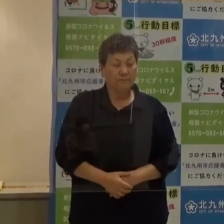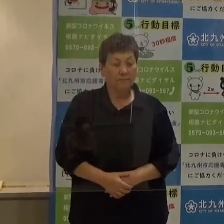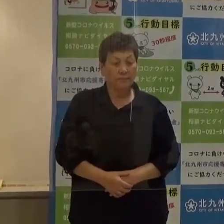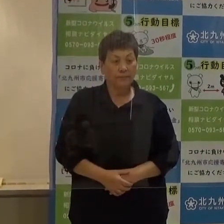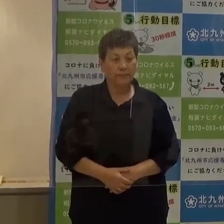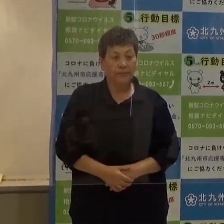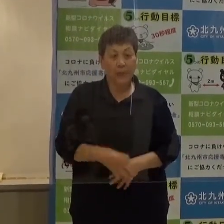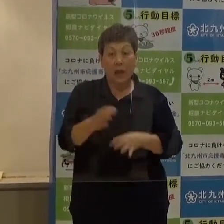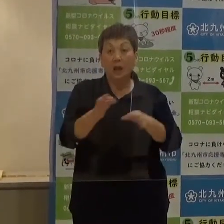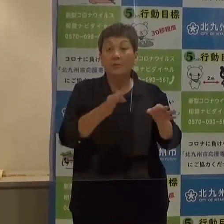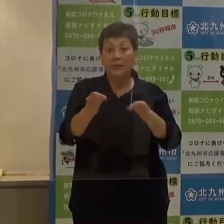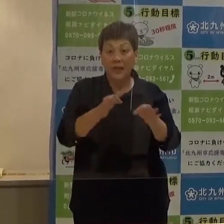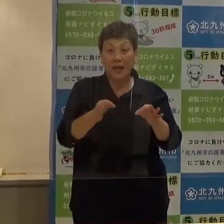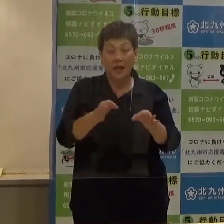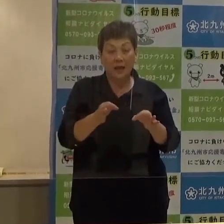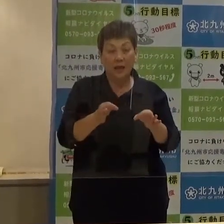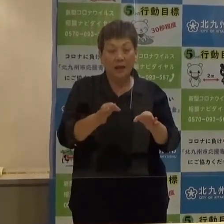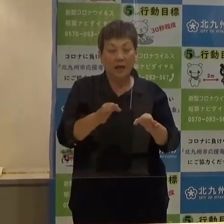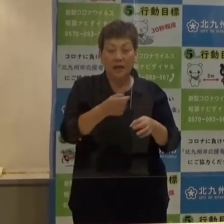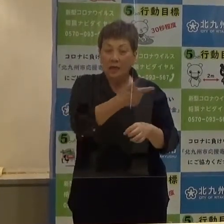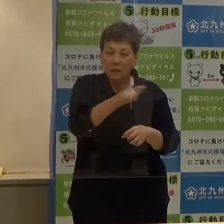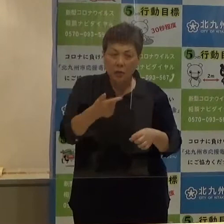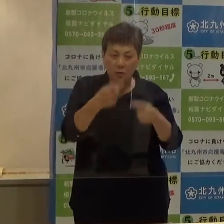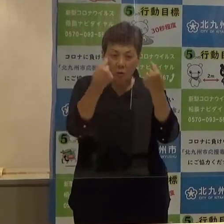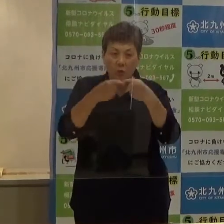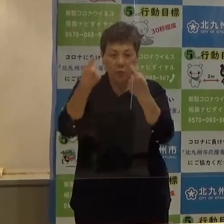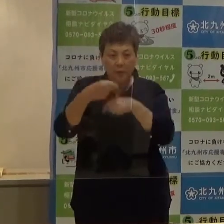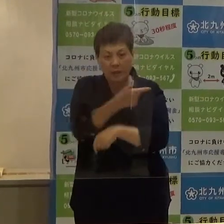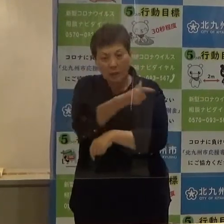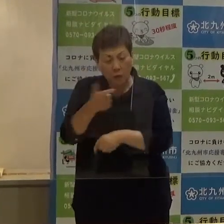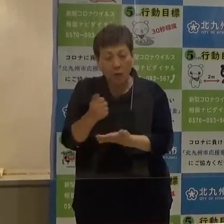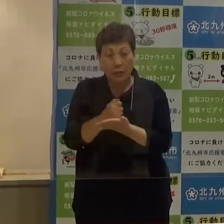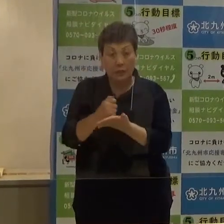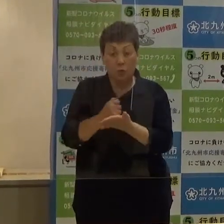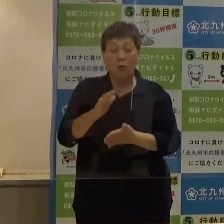まあ、店舗ごとにいろんな個別の事情があると思いますけれども、